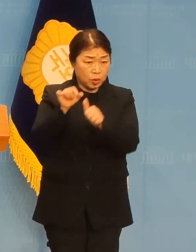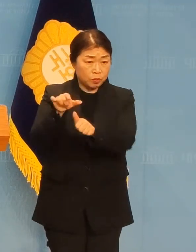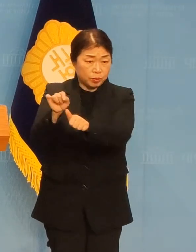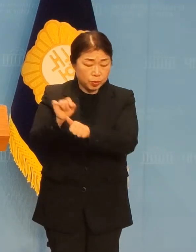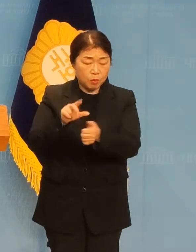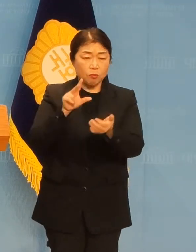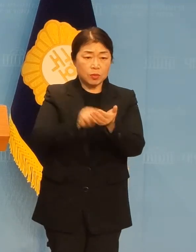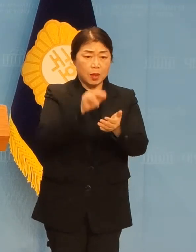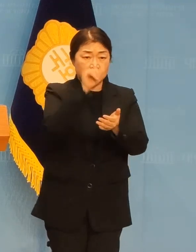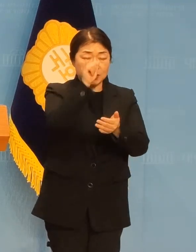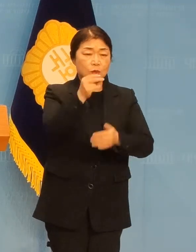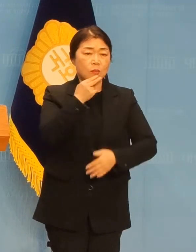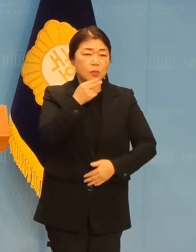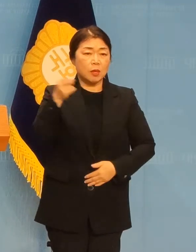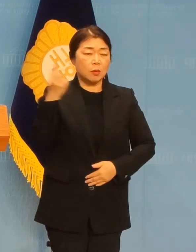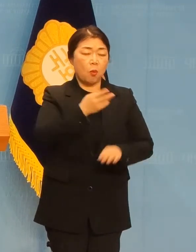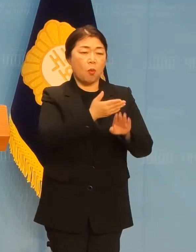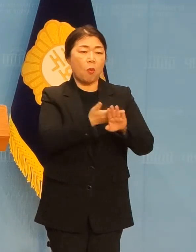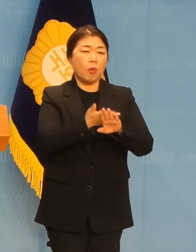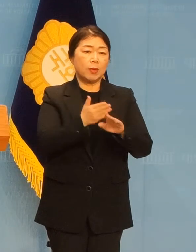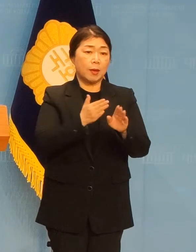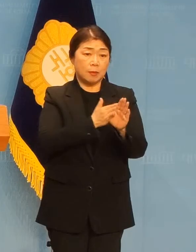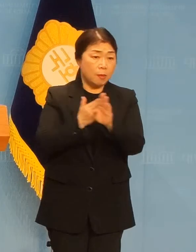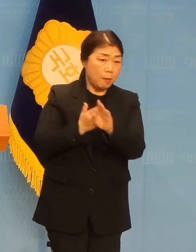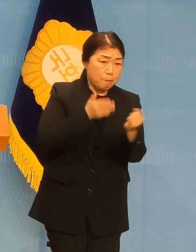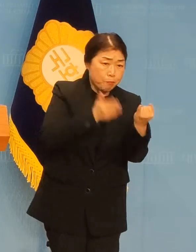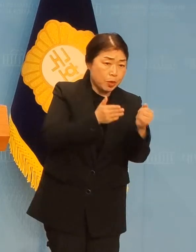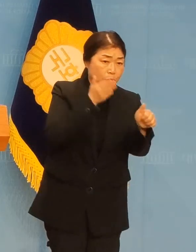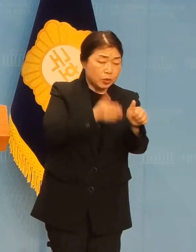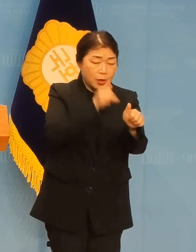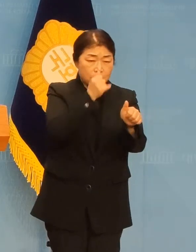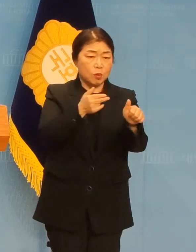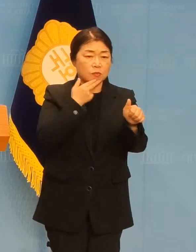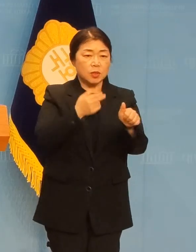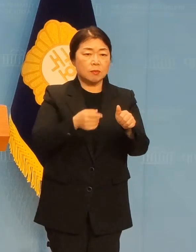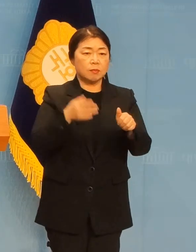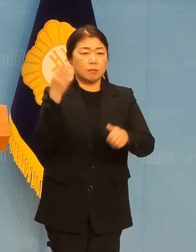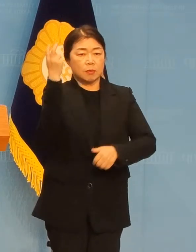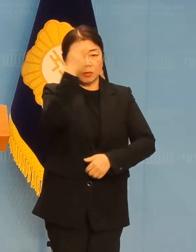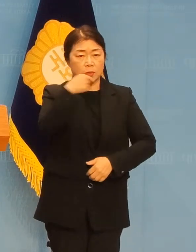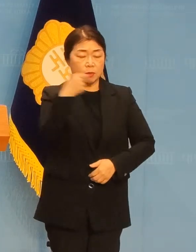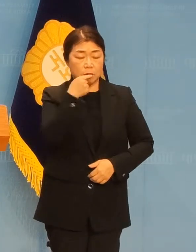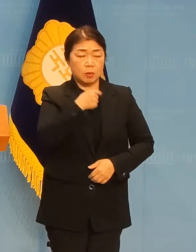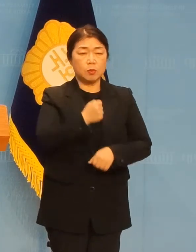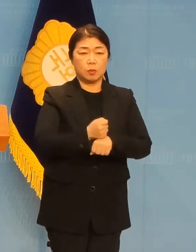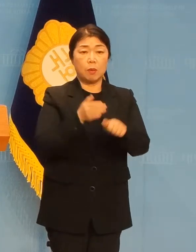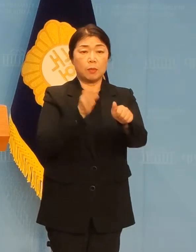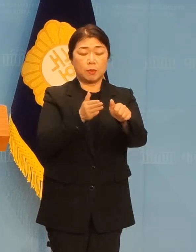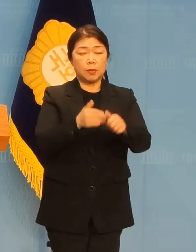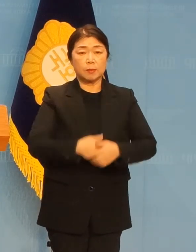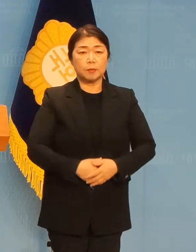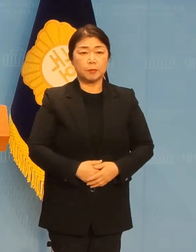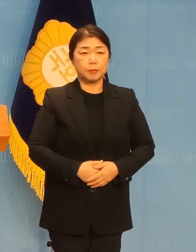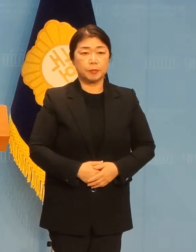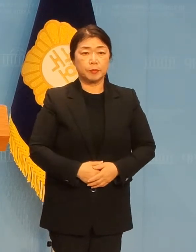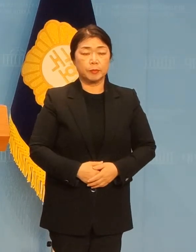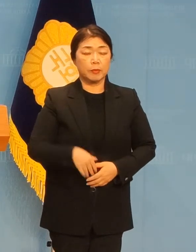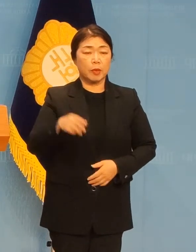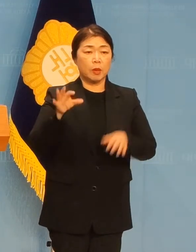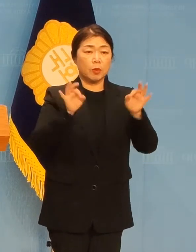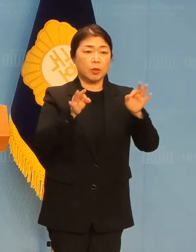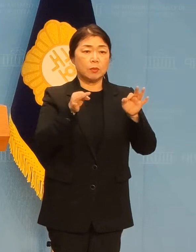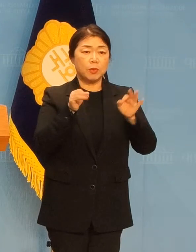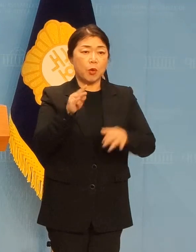없는지 또 다른 청탁 사례는 없는지 철저한 조사에 나서야 합니다. 아울러 김현지